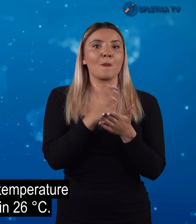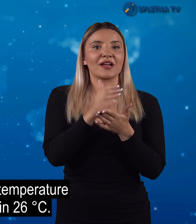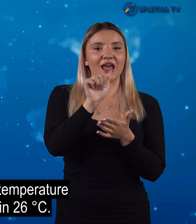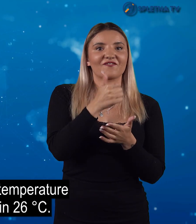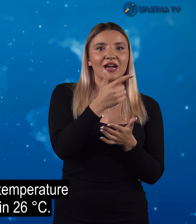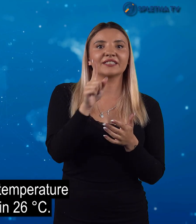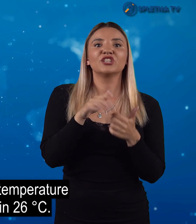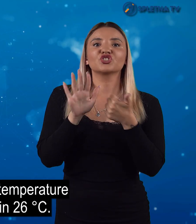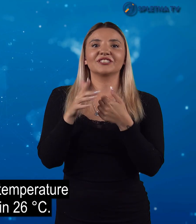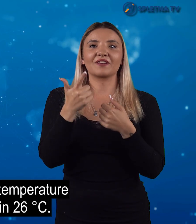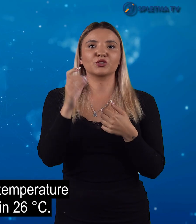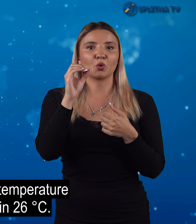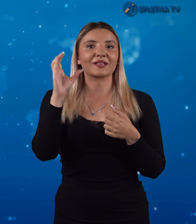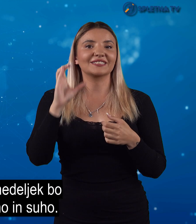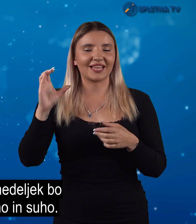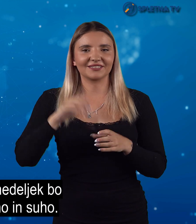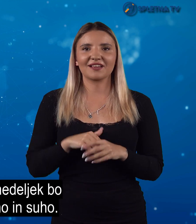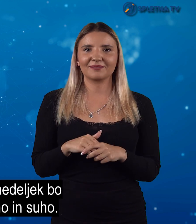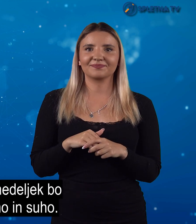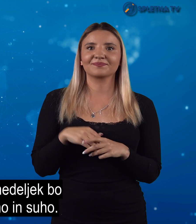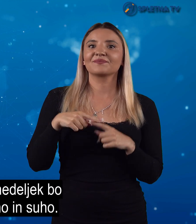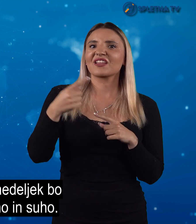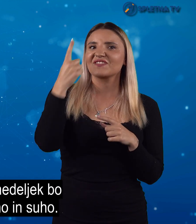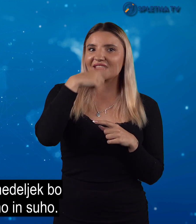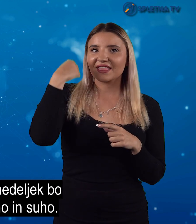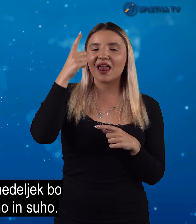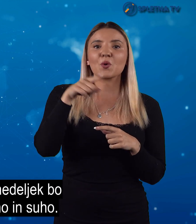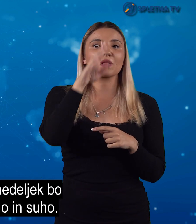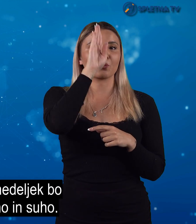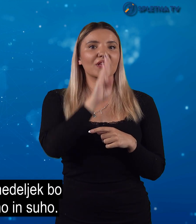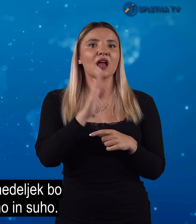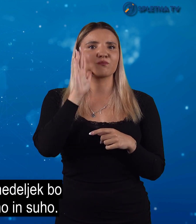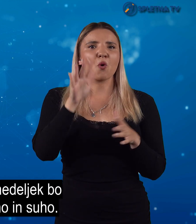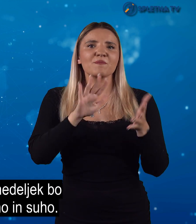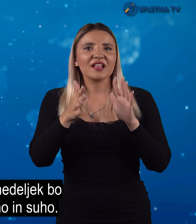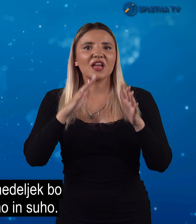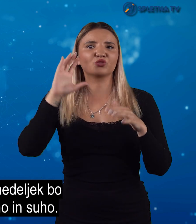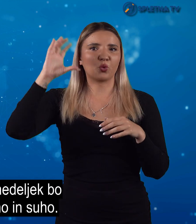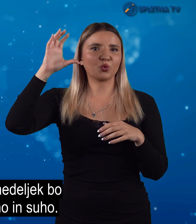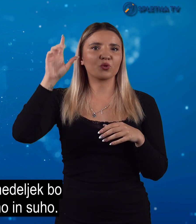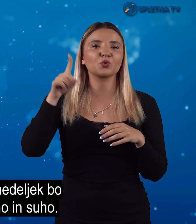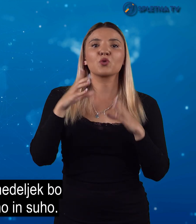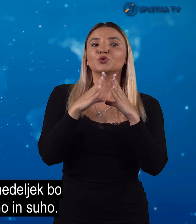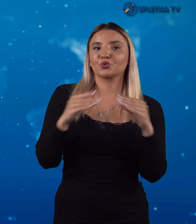21 in 26 stopinj. V nedeljo in ponedeljek bo pretežno sončno in suho. Topleje bo.